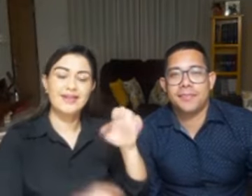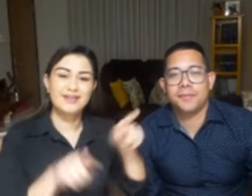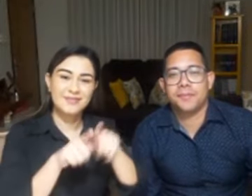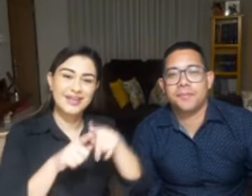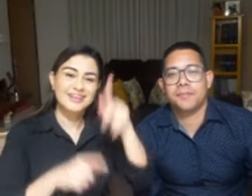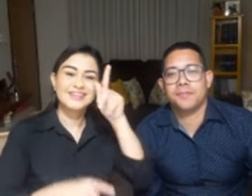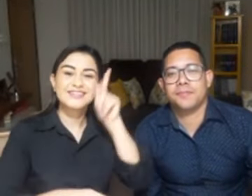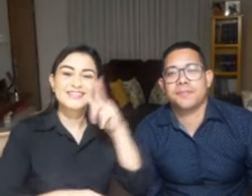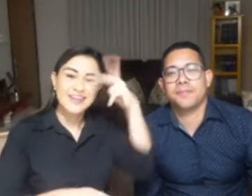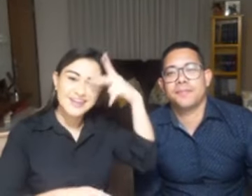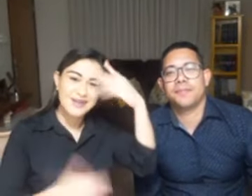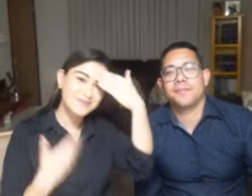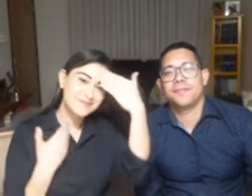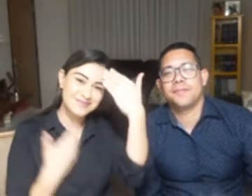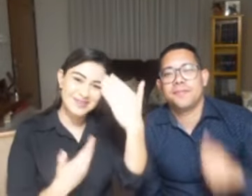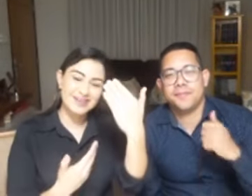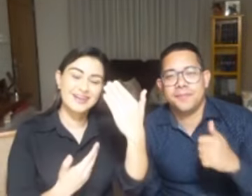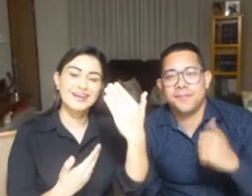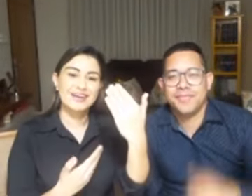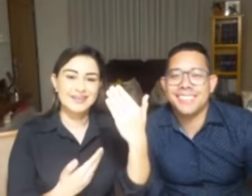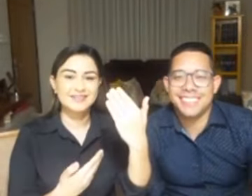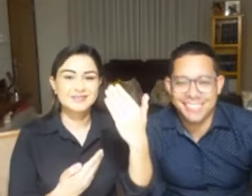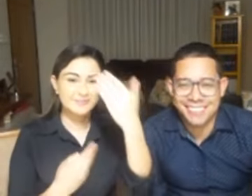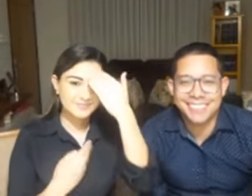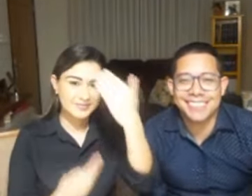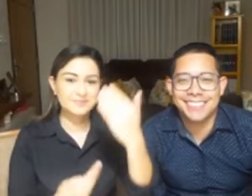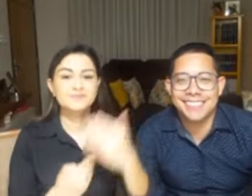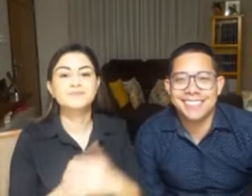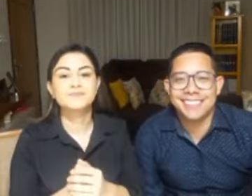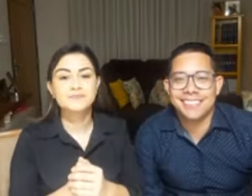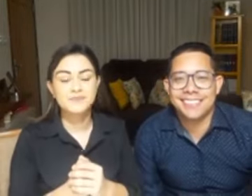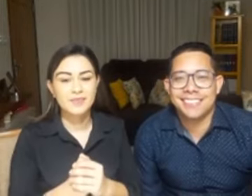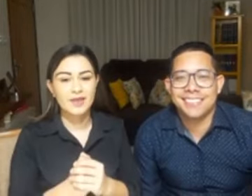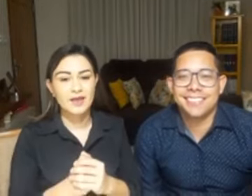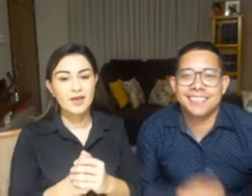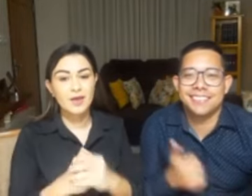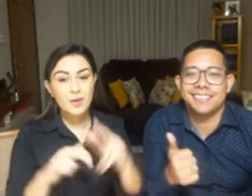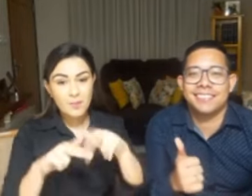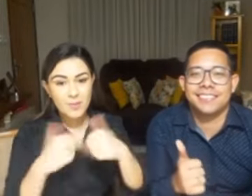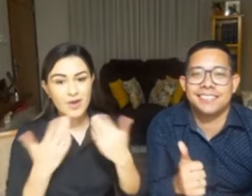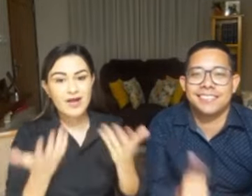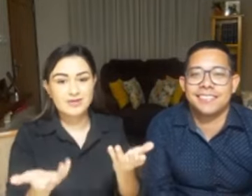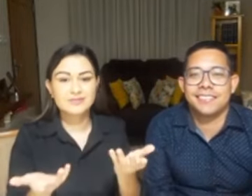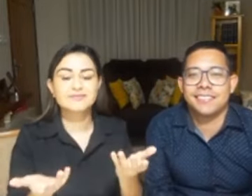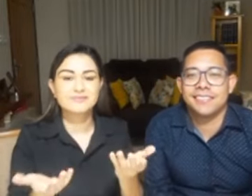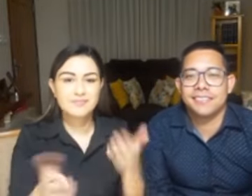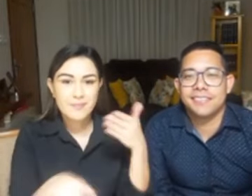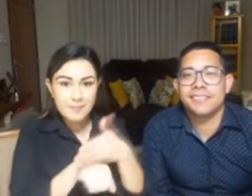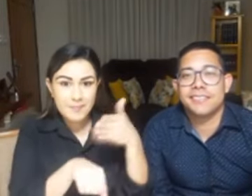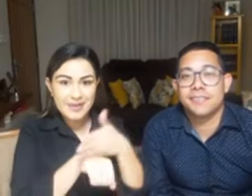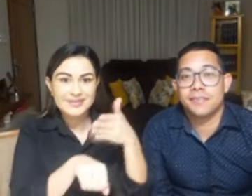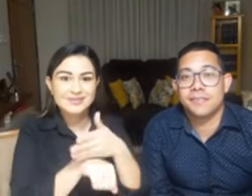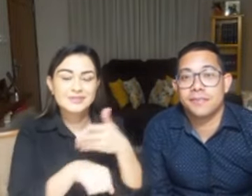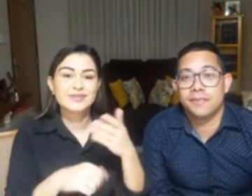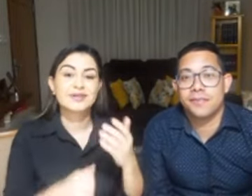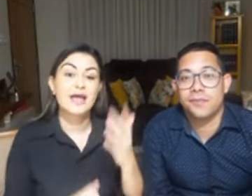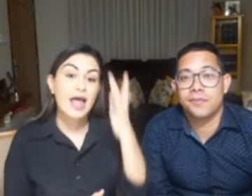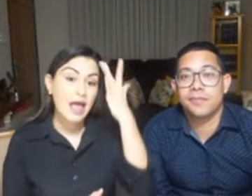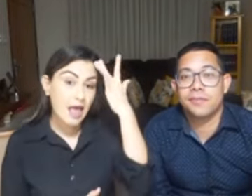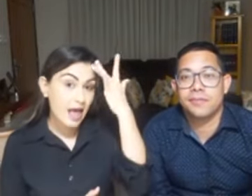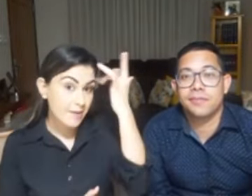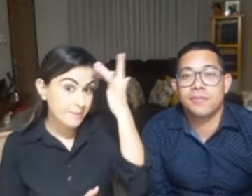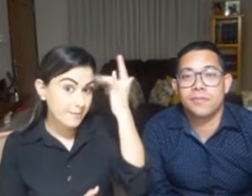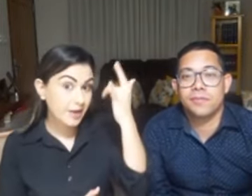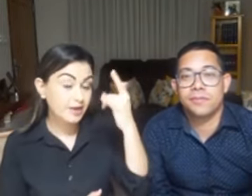Kerema, mais uma vez, muitíssimo obrigado por essa brilhante participação de vocês, tá? E amanhã tem, às